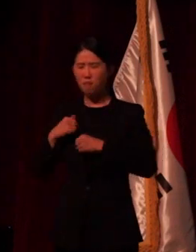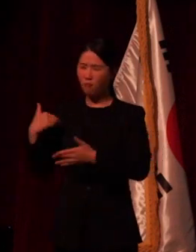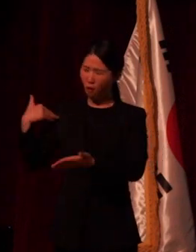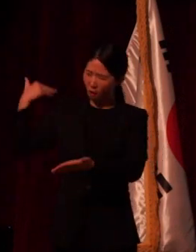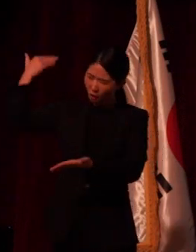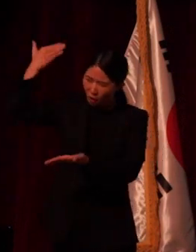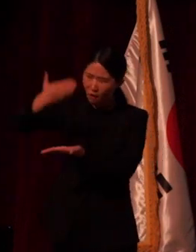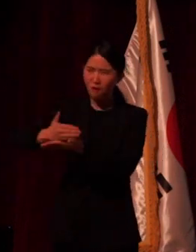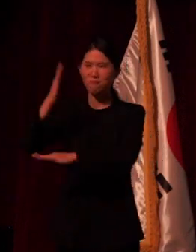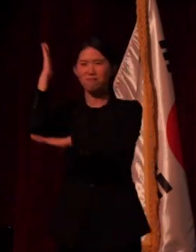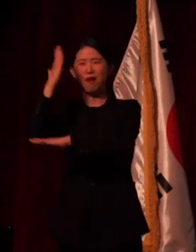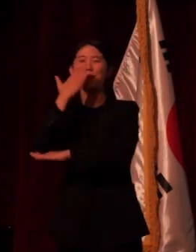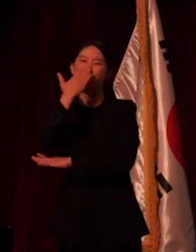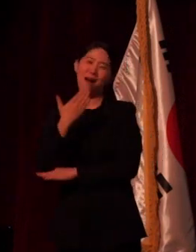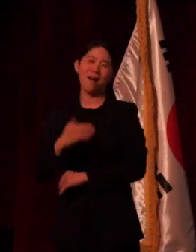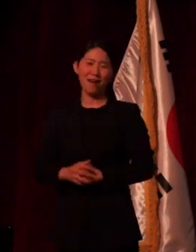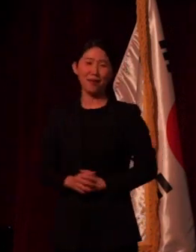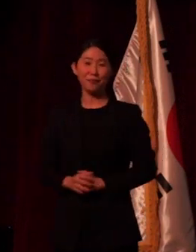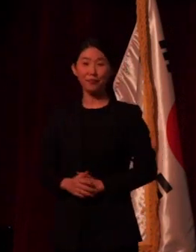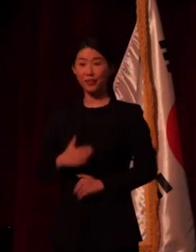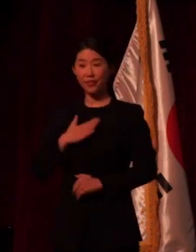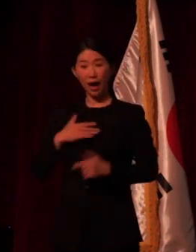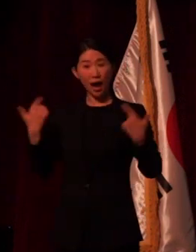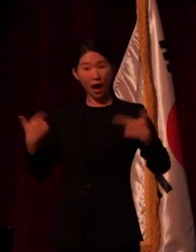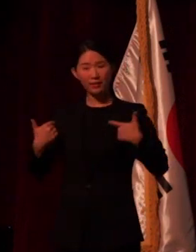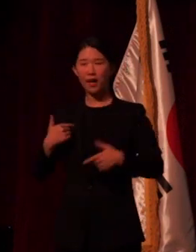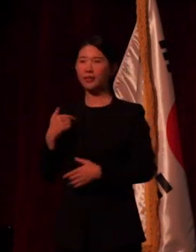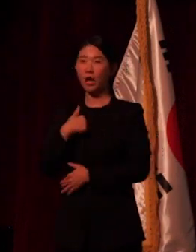저는 어딜 가나 제 자신을 이렇게 소개합니다.